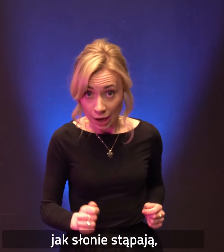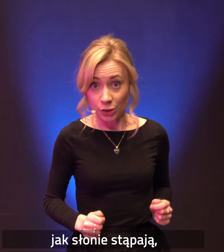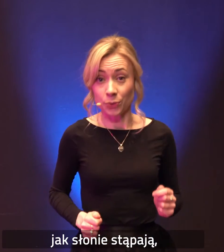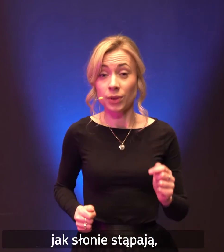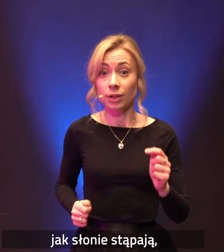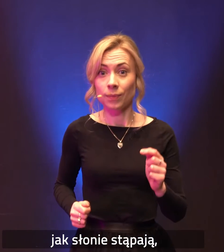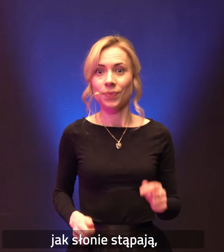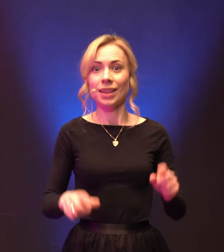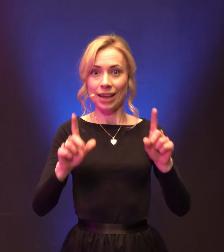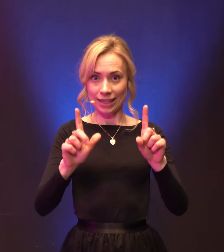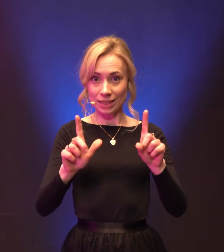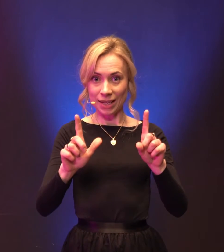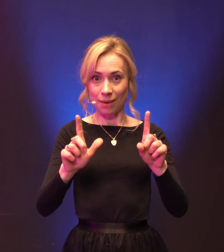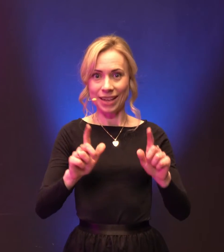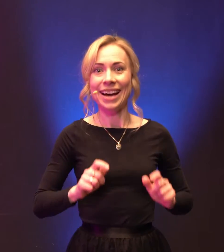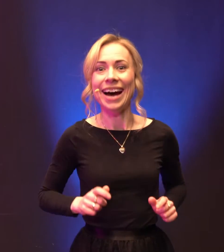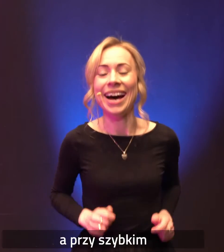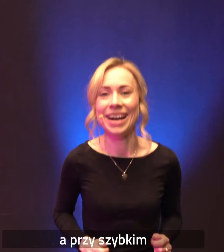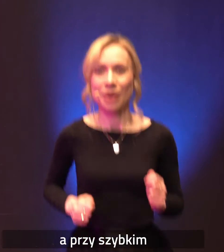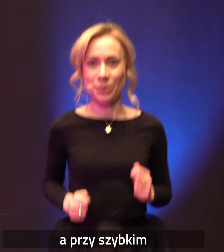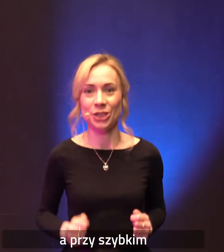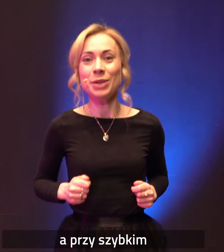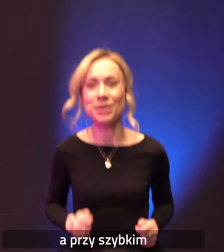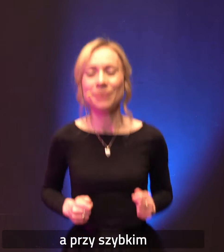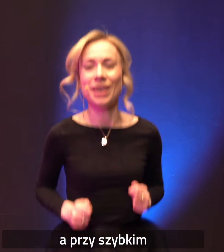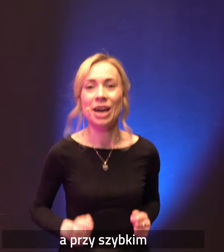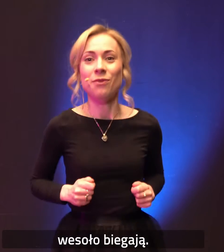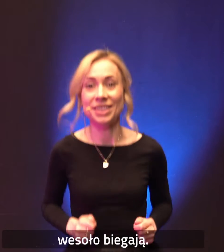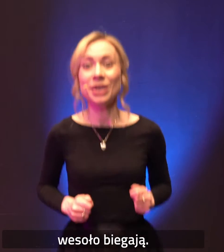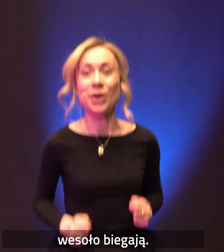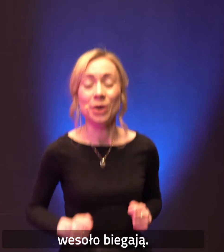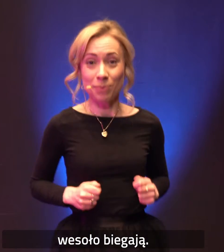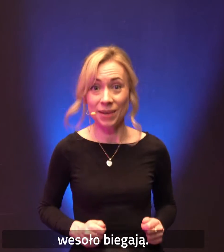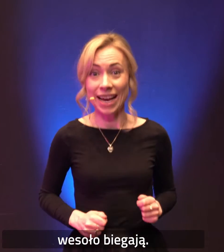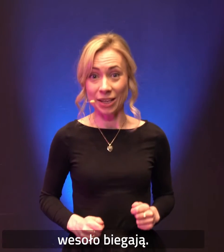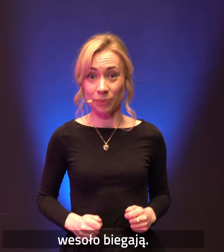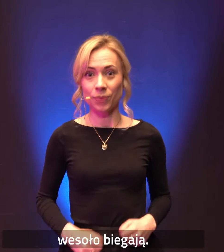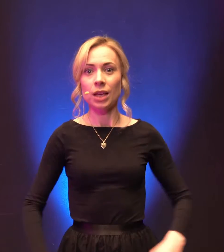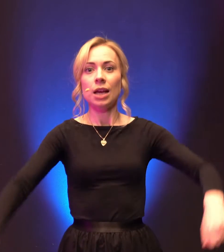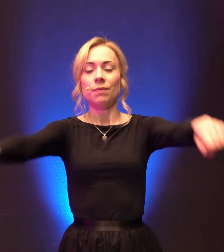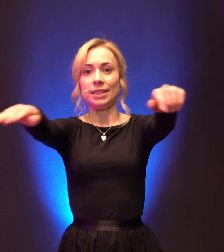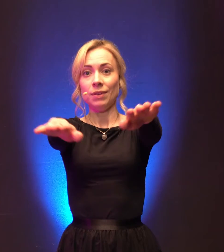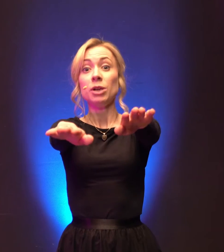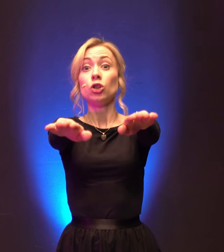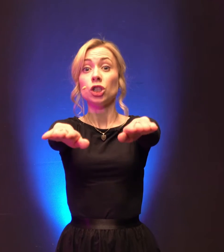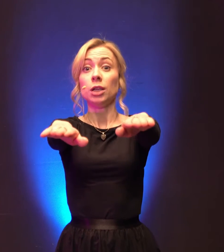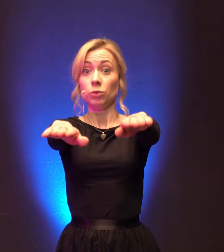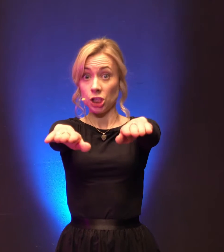stąpają. A teraz biegamy. A przy szybkim wesoło biegają. Wystawiamy rączki przed